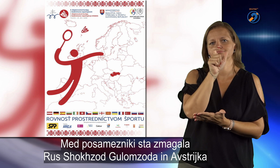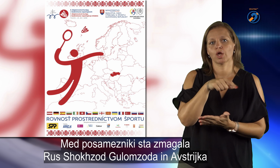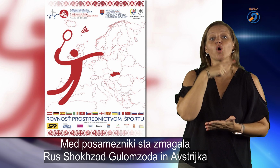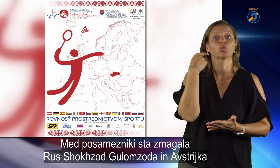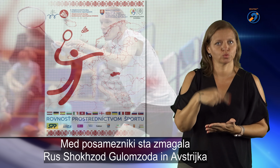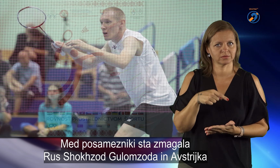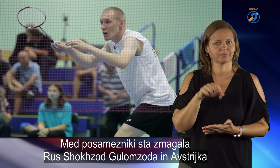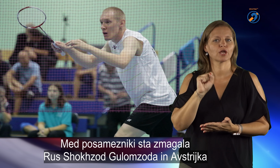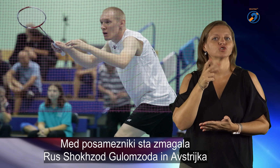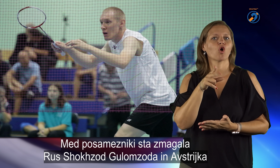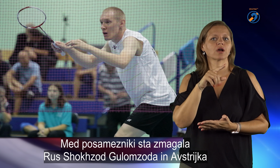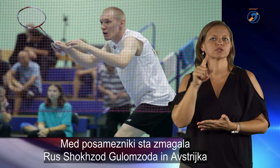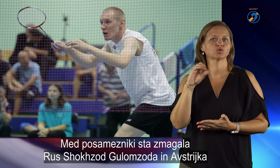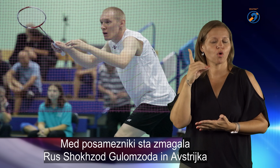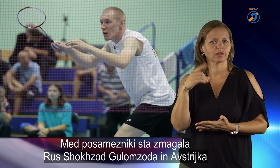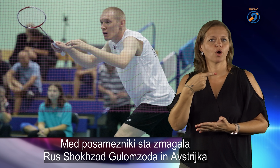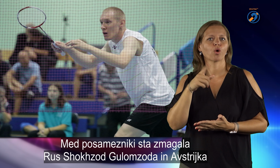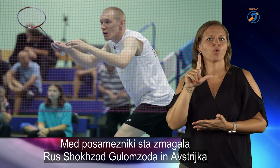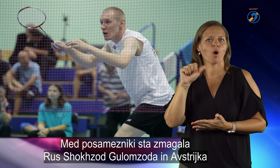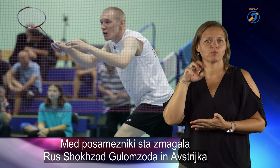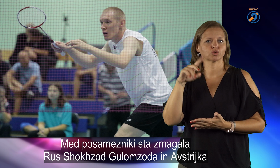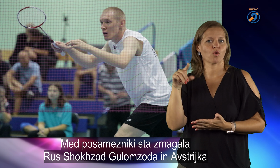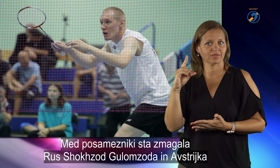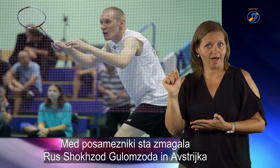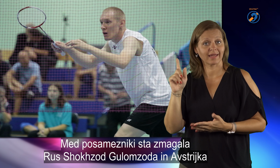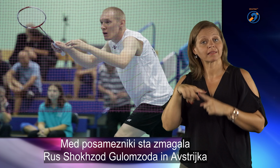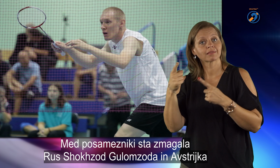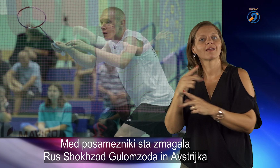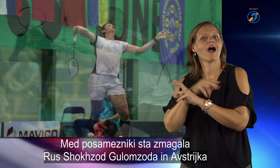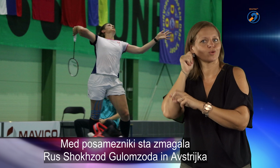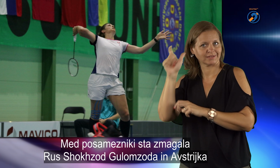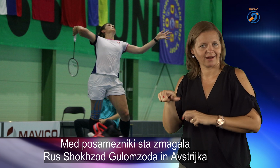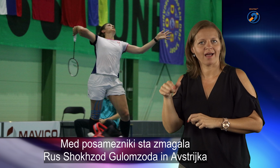Rus Šokzold, Gulom Zoda in Avstrijka Katrin